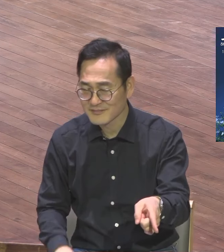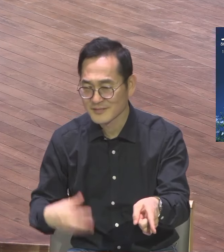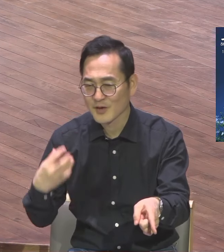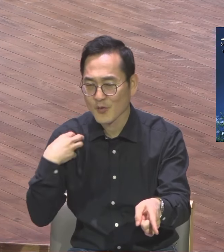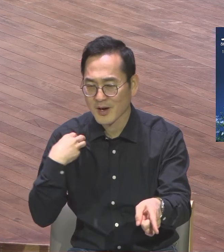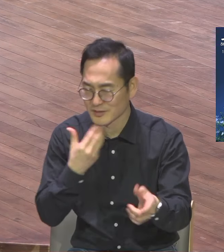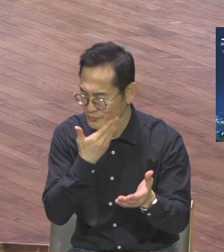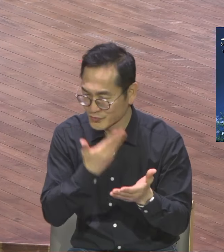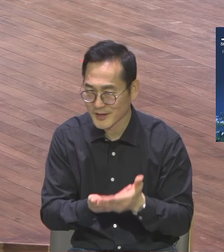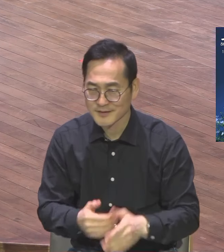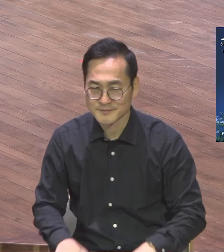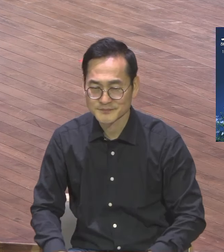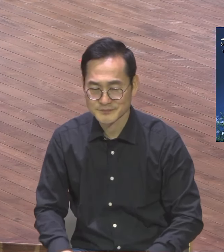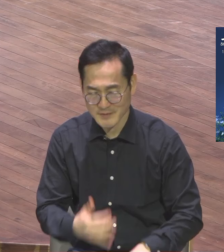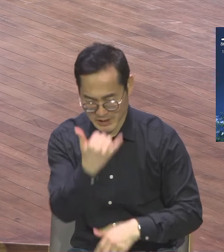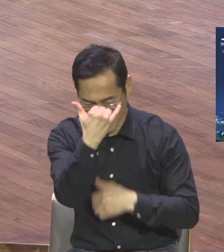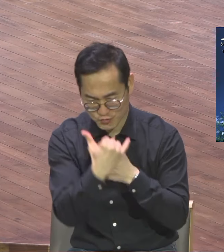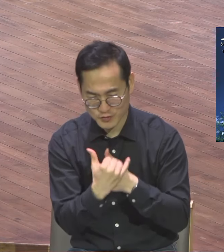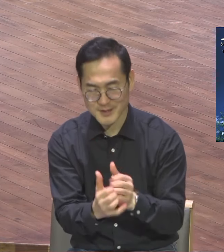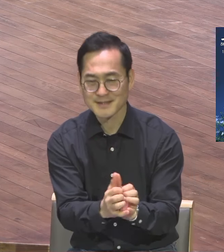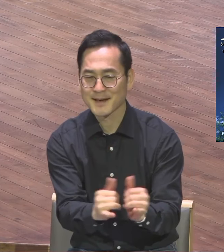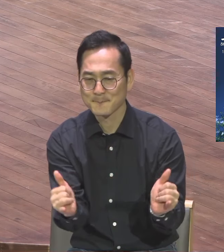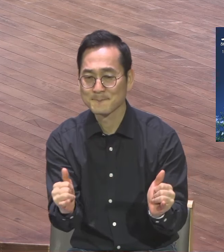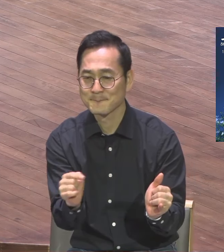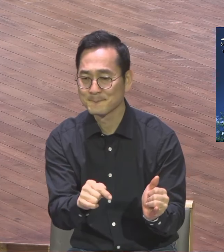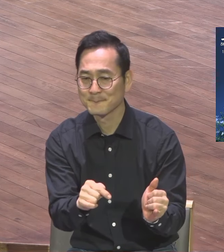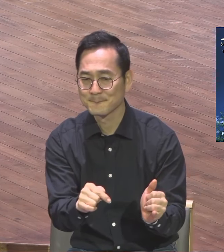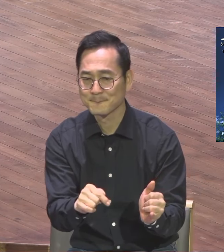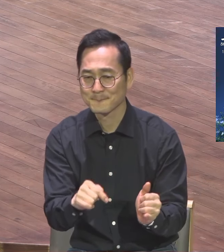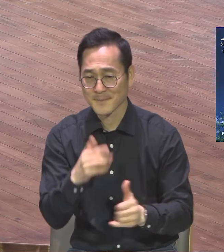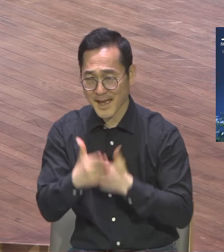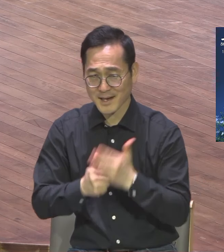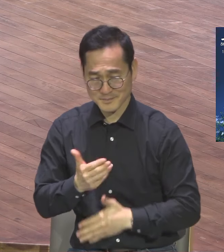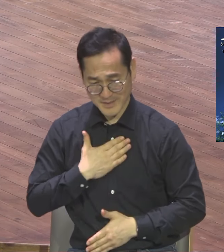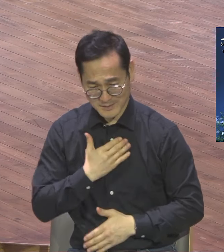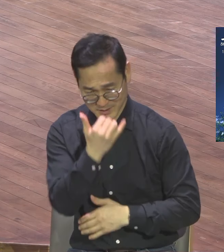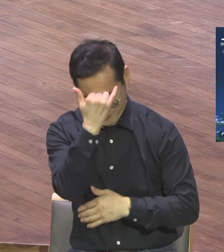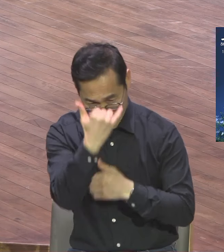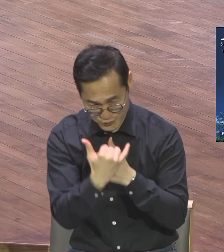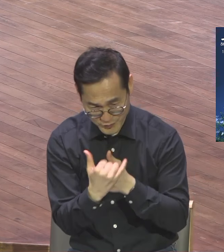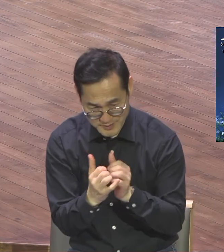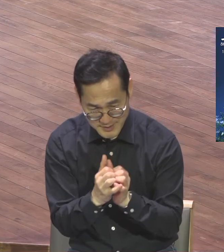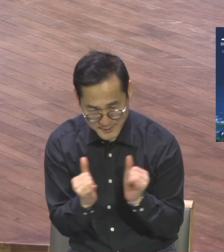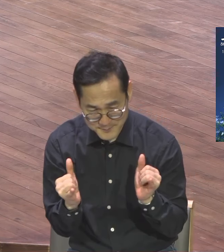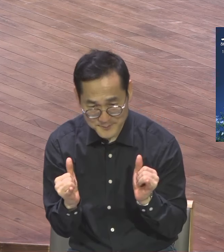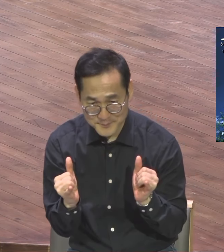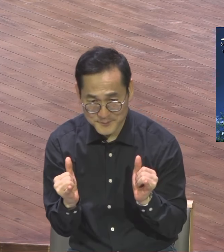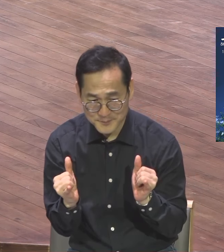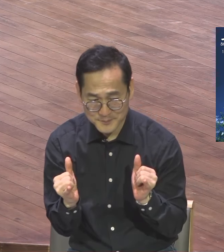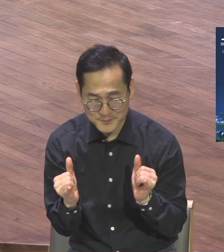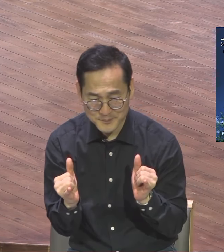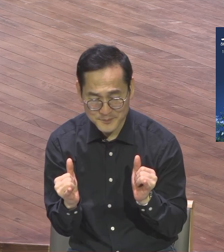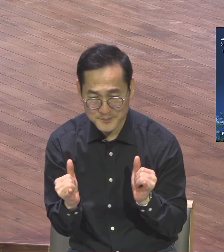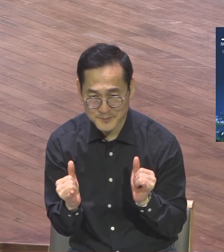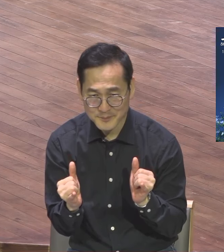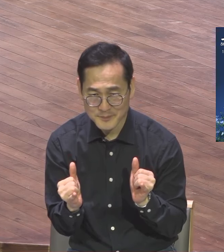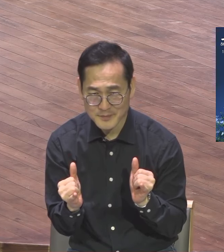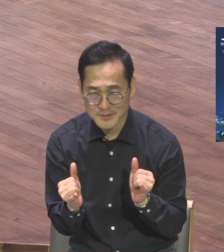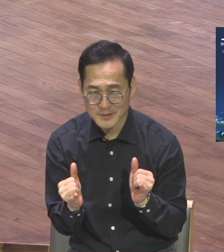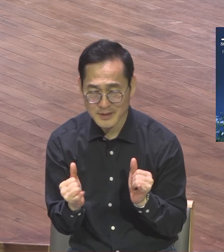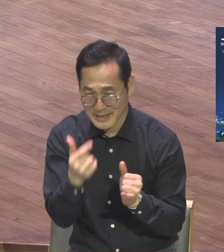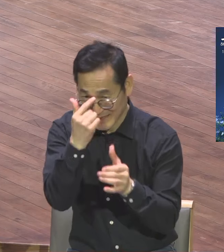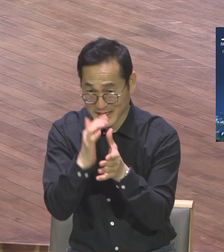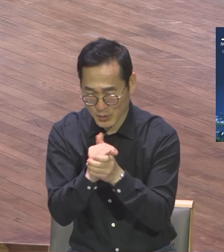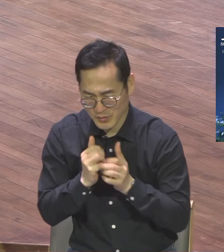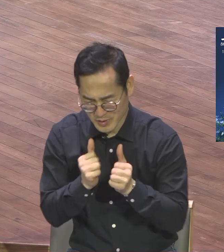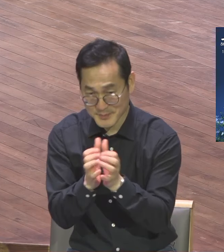뭐냐? 충성된 사자. 기도 제목 잡으세요. 충성된 사자.